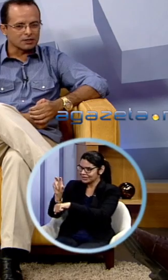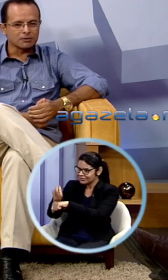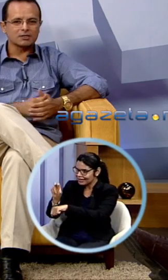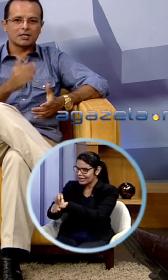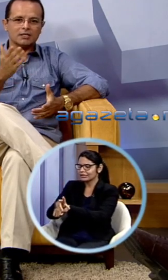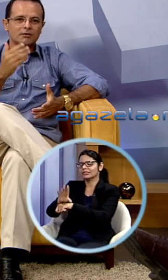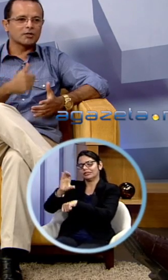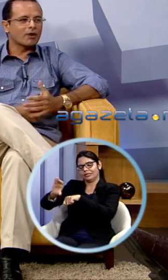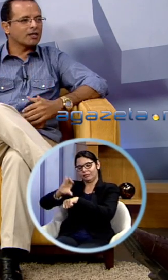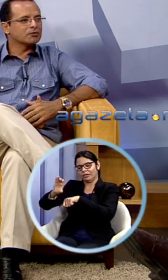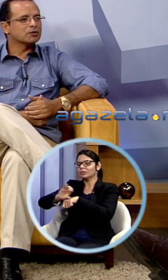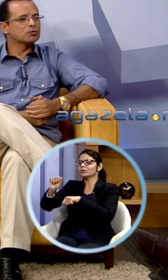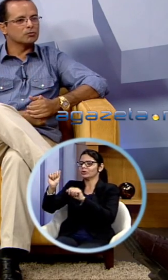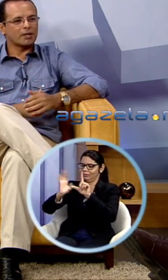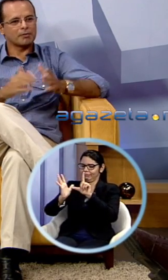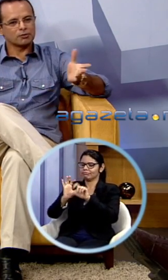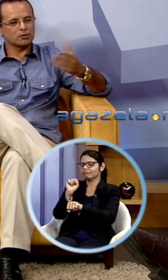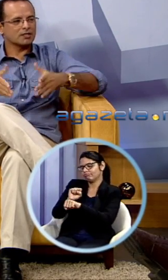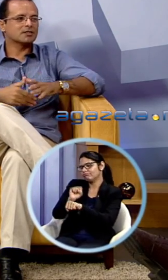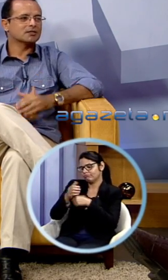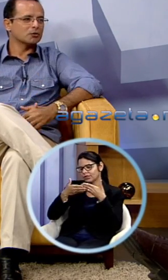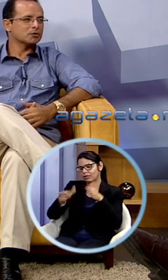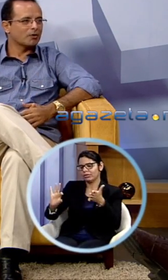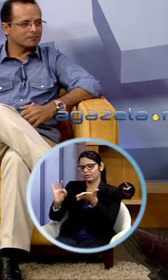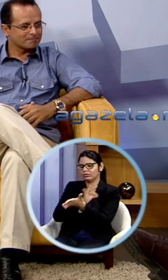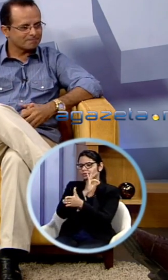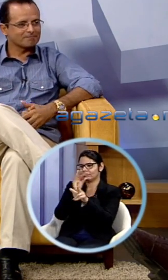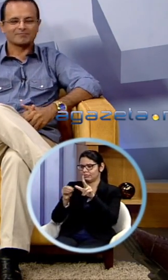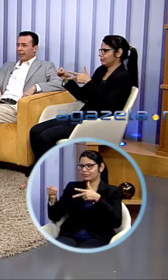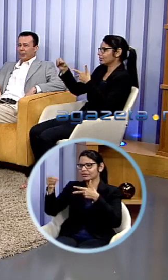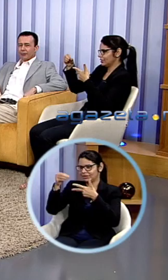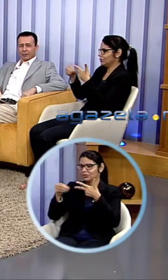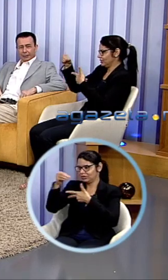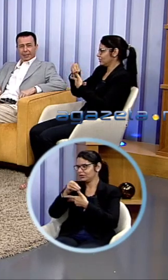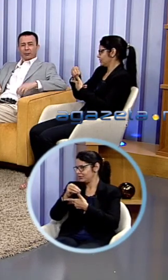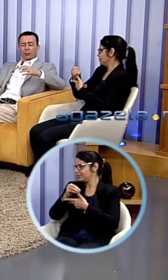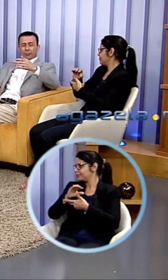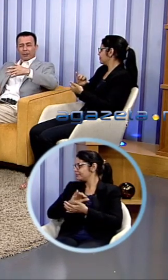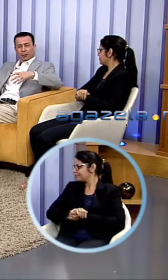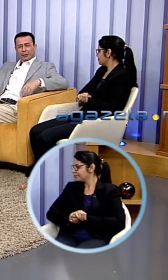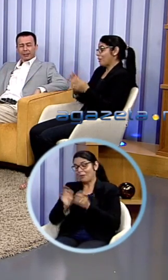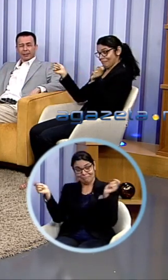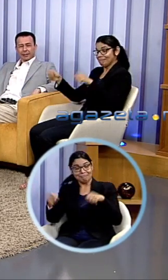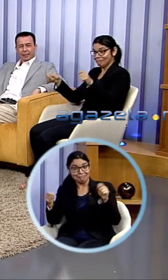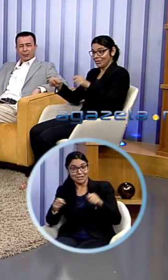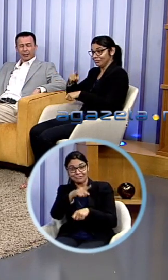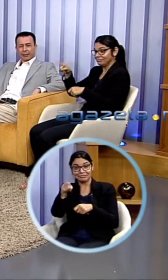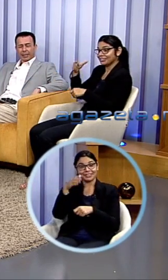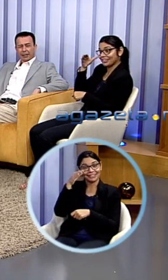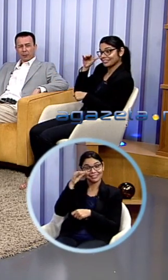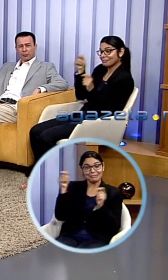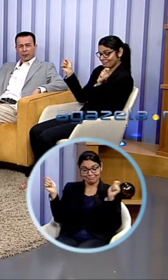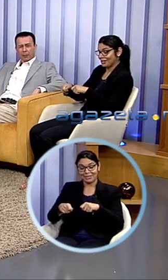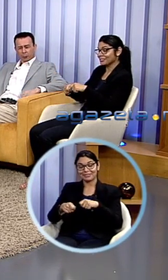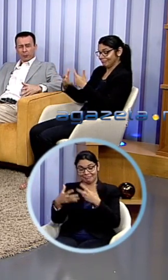letras livas e vamos aguardar aí o czu pra abertura e a inscrição do pessoal muito bem quem se interessou já pode aí adotar essa